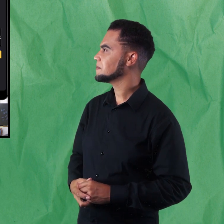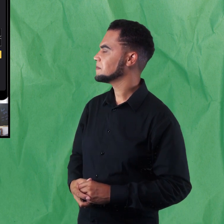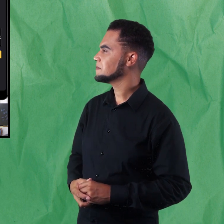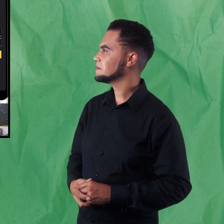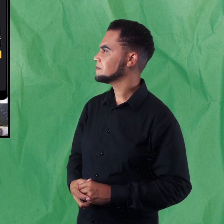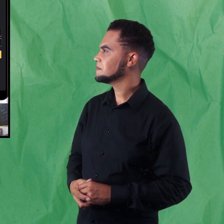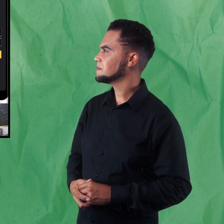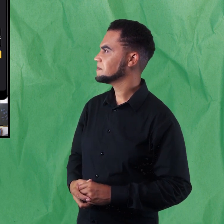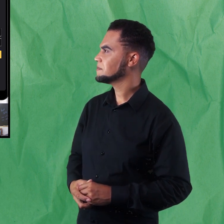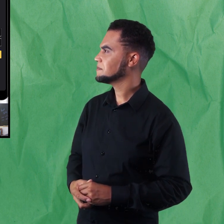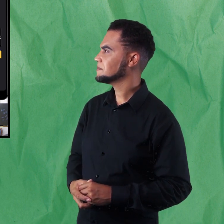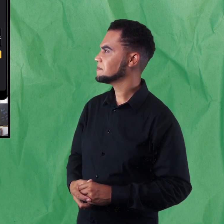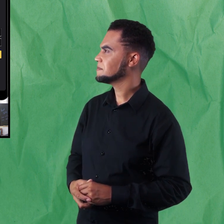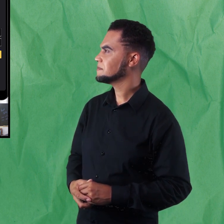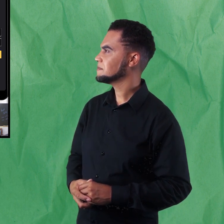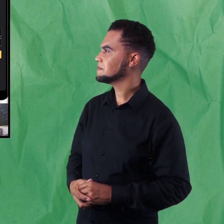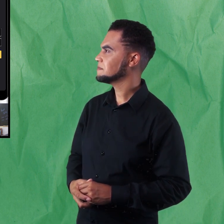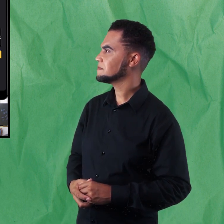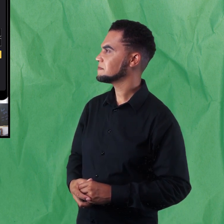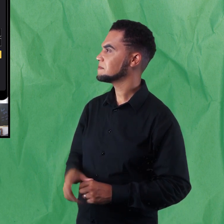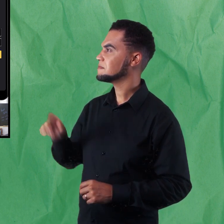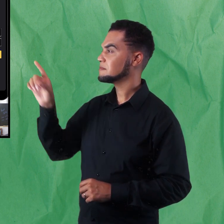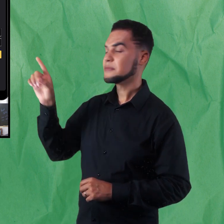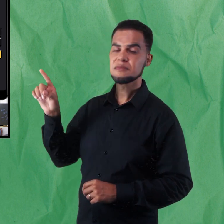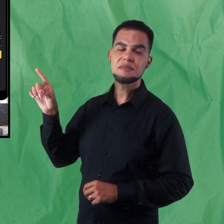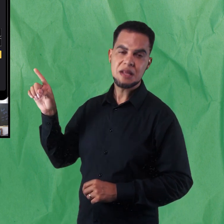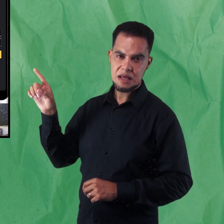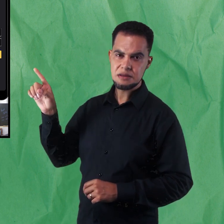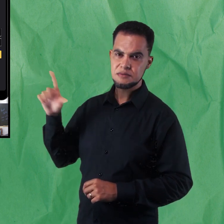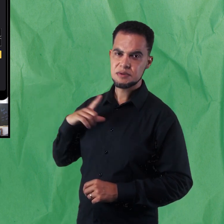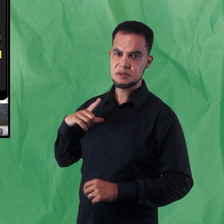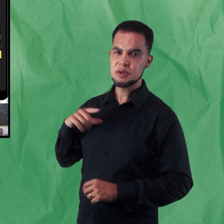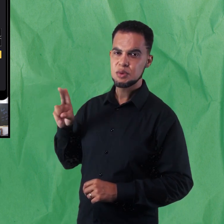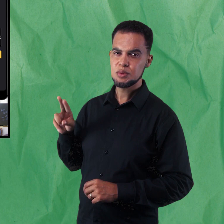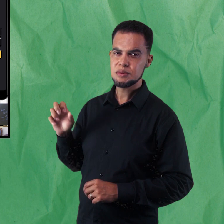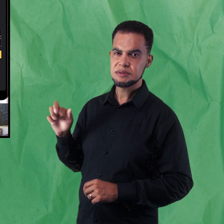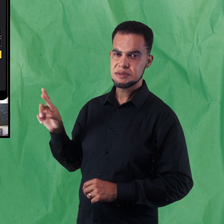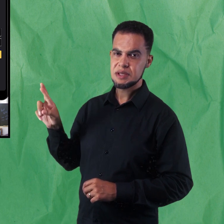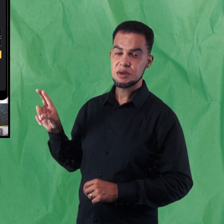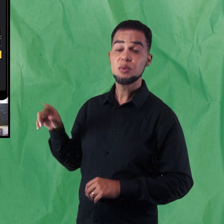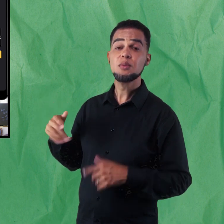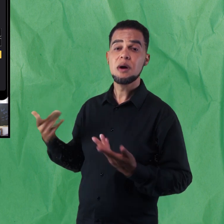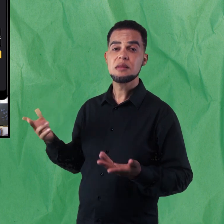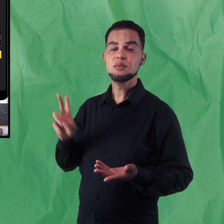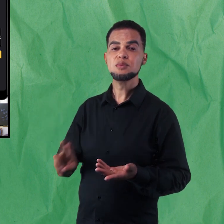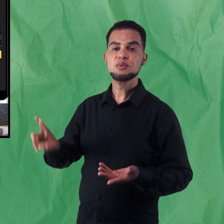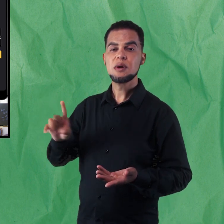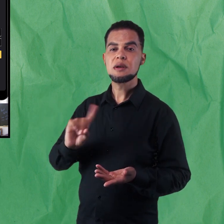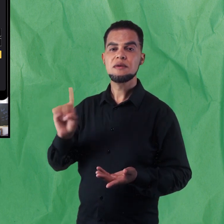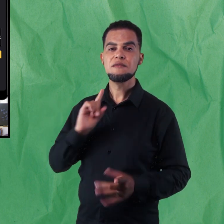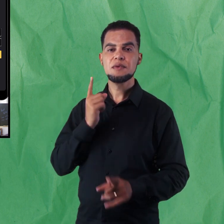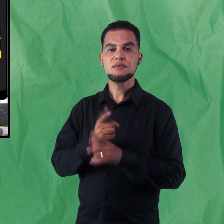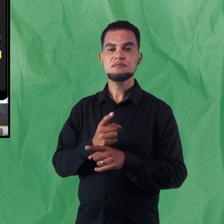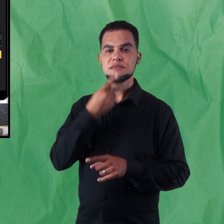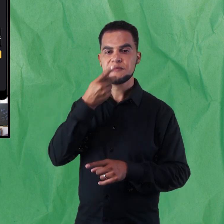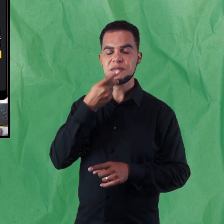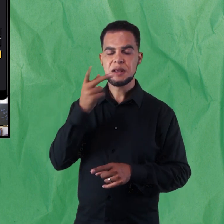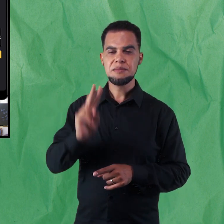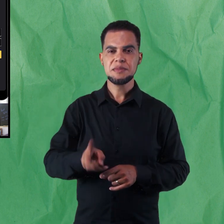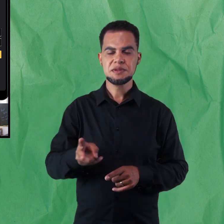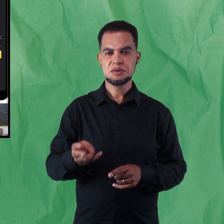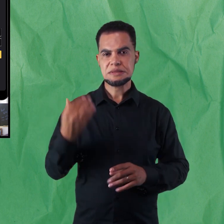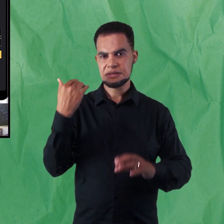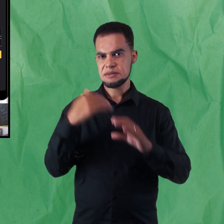not found. Né? Então eu vou ter aqui um user not found. Quando o usuário não foi encontrado, eu vou falar a mesma